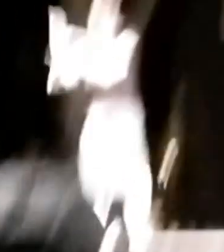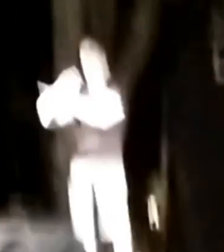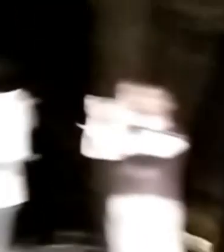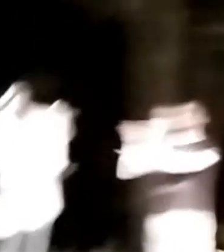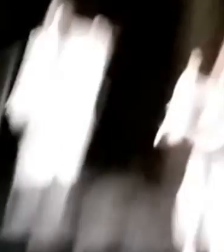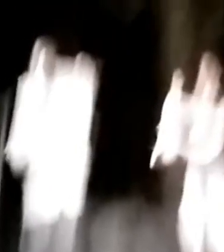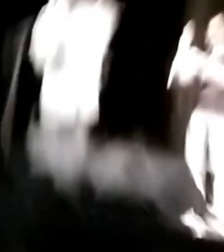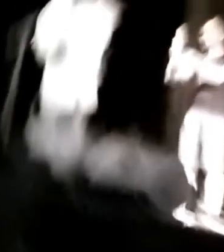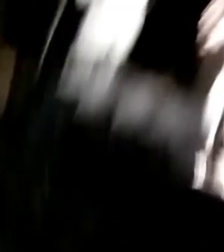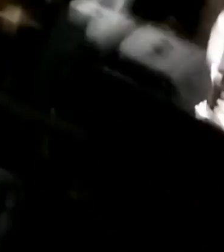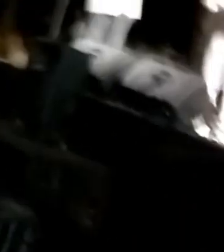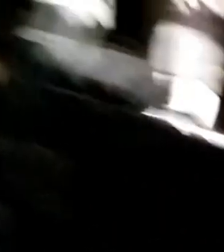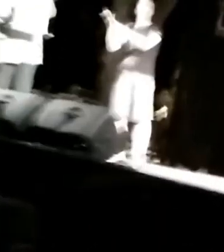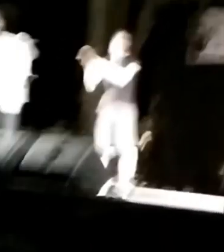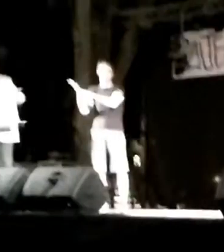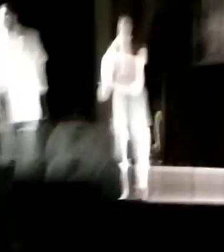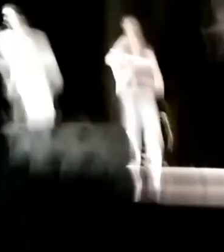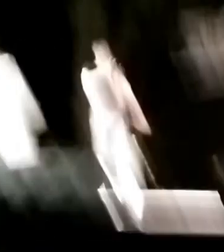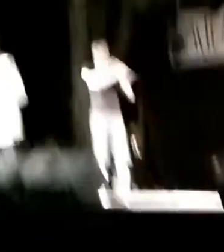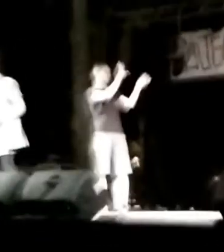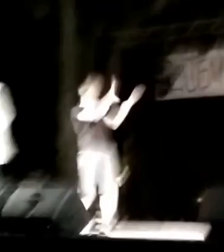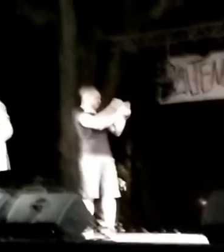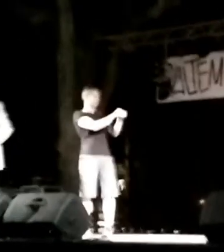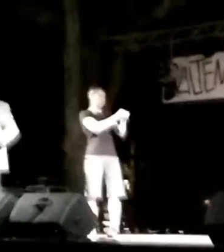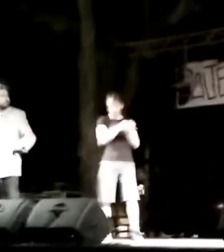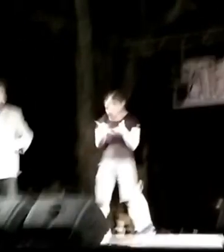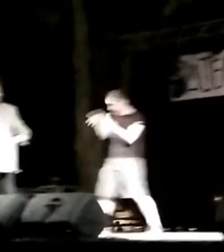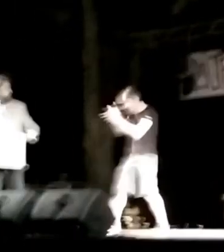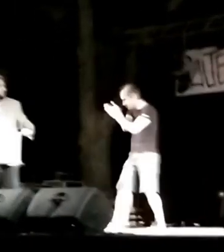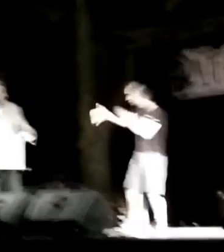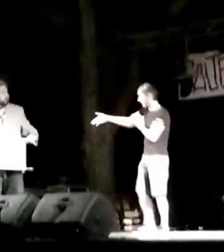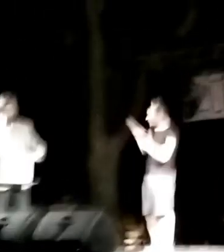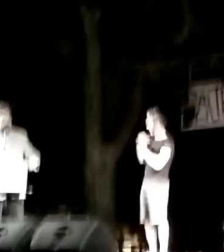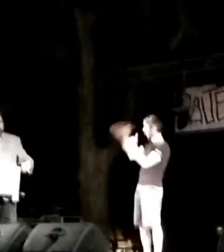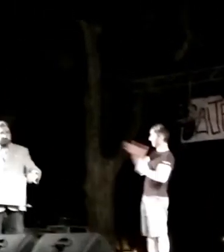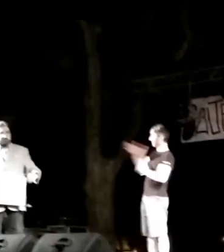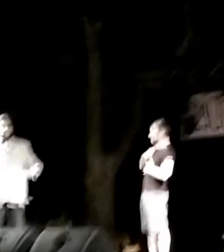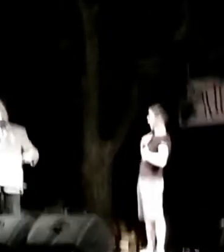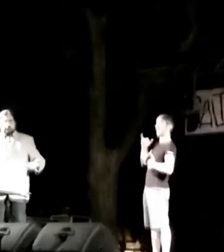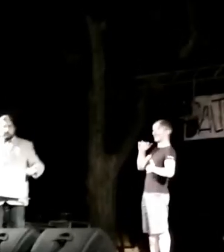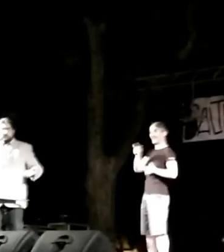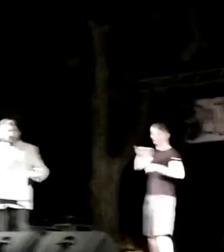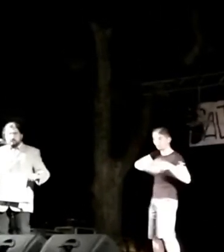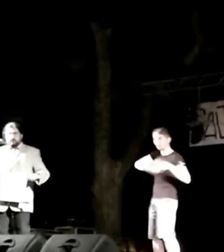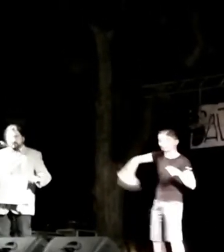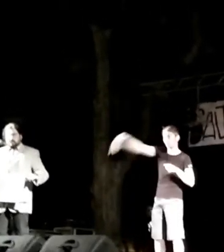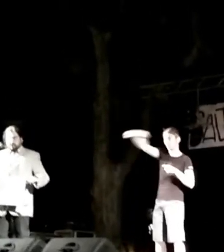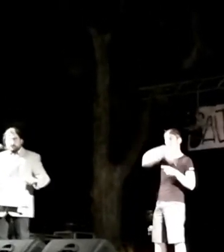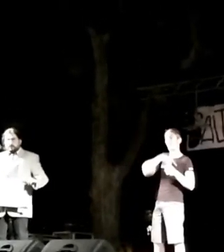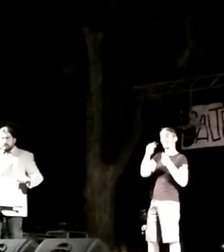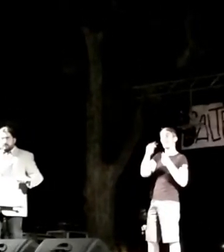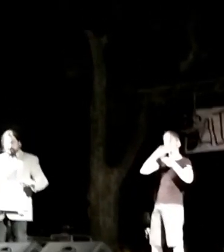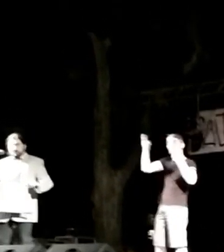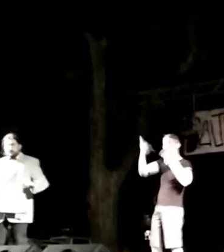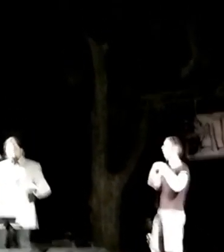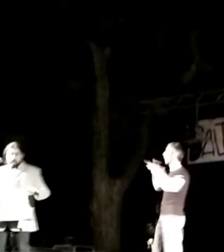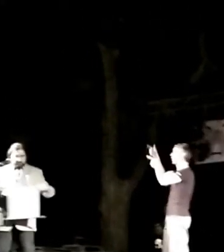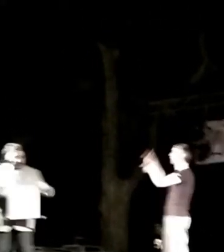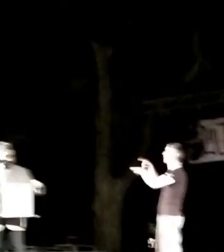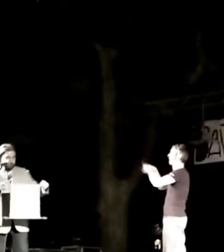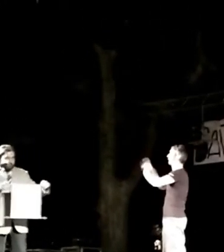Sareb, bueno, total... Ara... Claro, por eso este piso es mío y de toda la gente que lo rescató con dinero